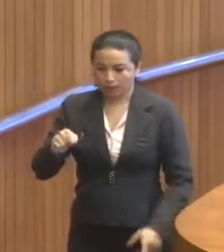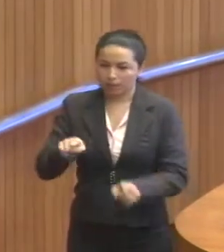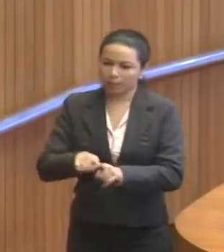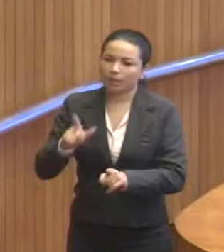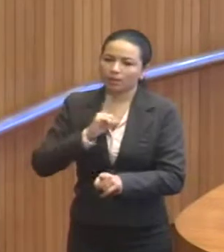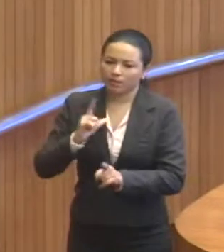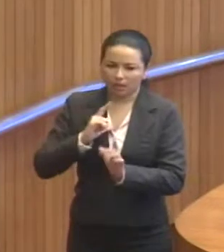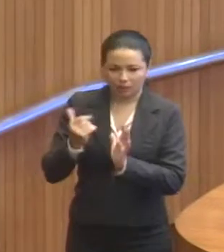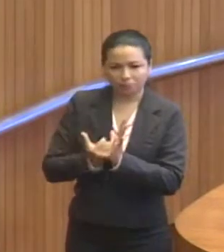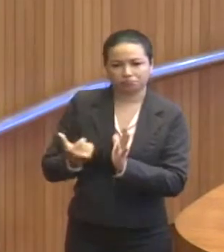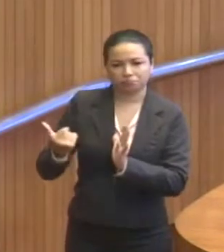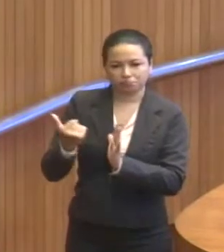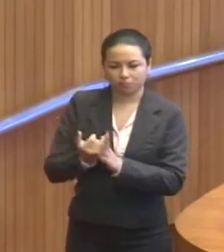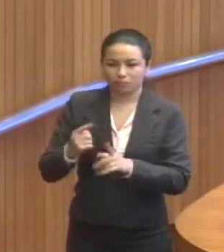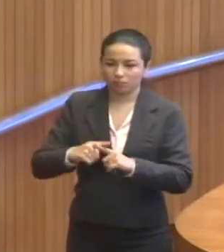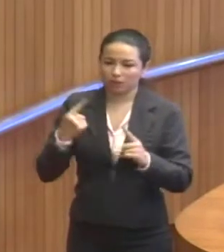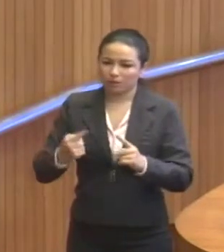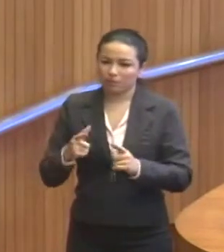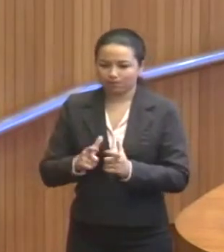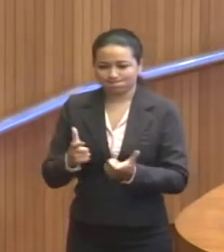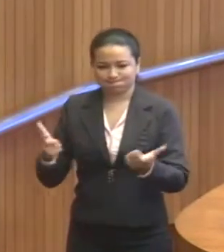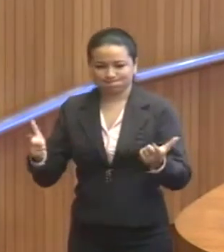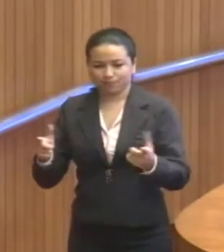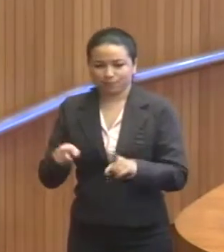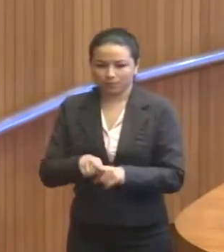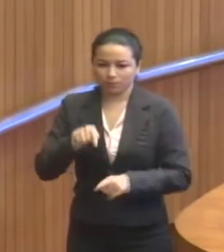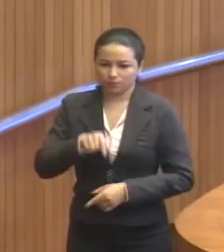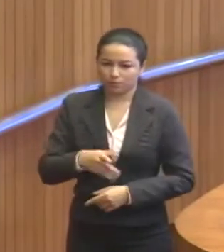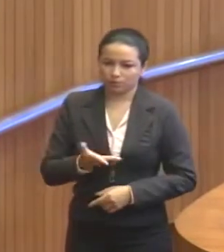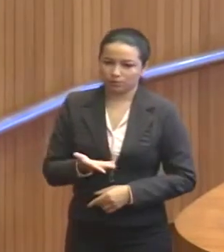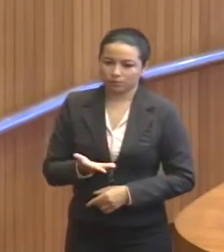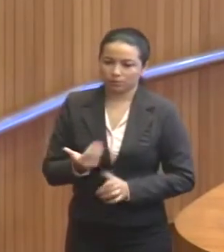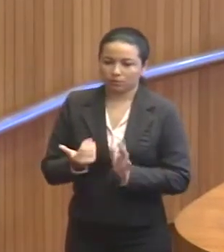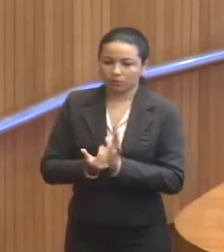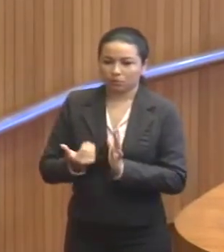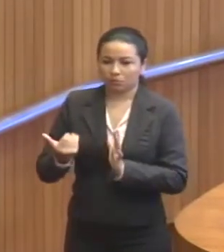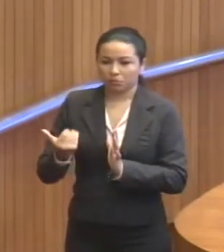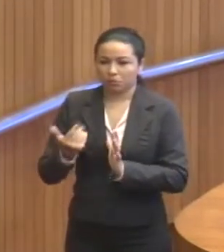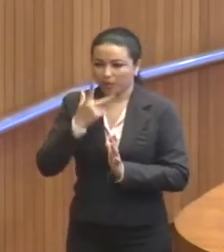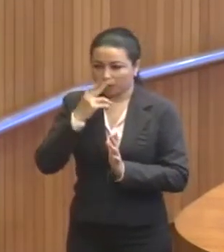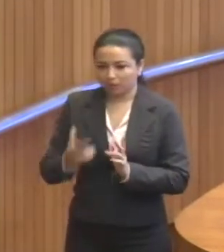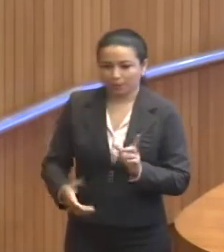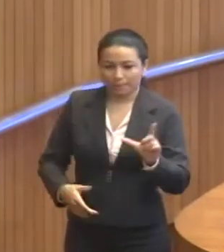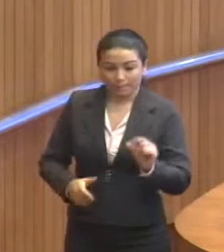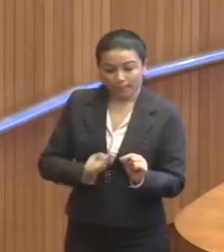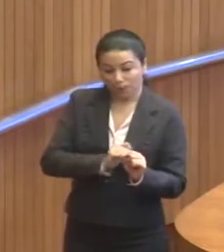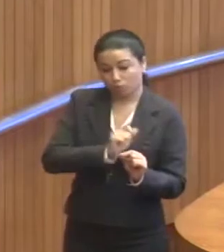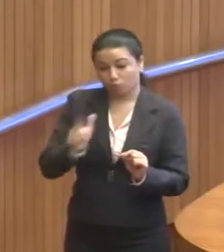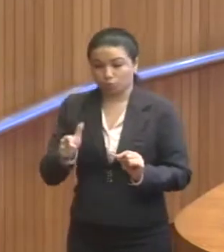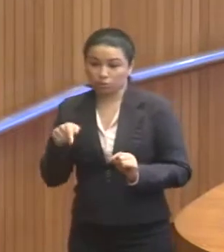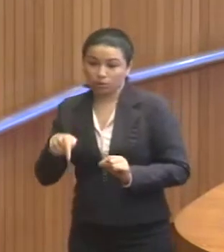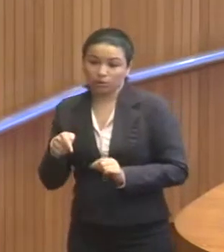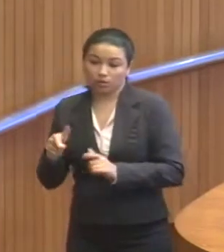um aumento, mas também foi um aumento mais aquém do que os bairros